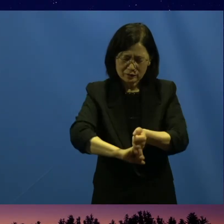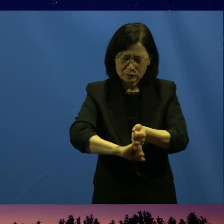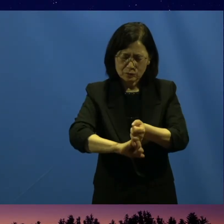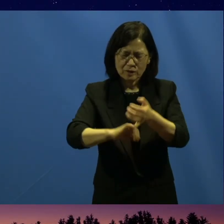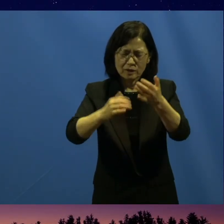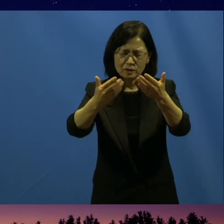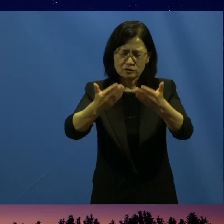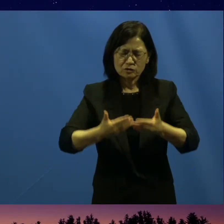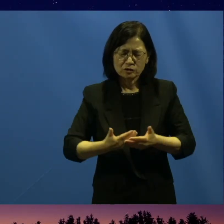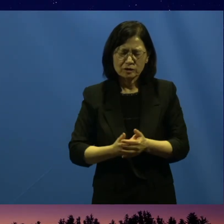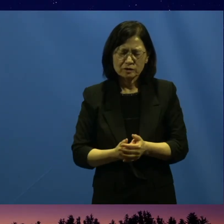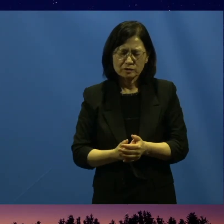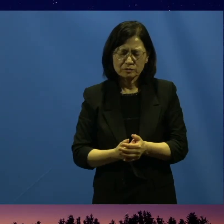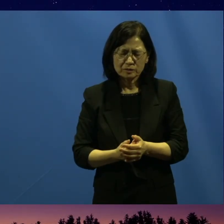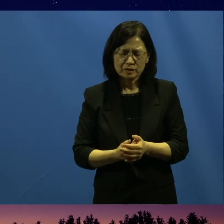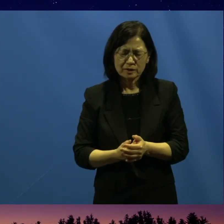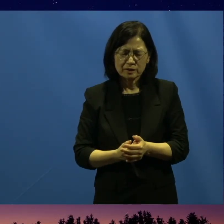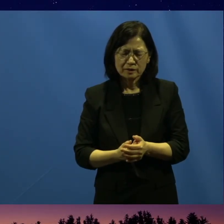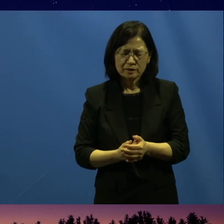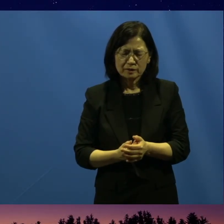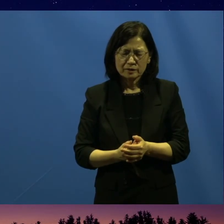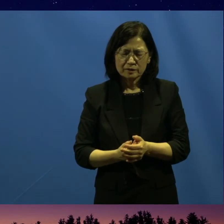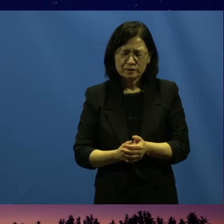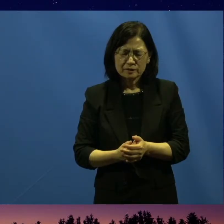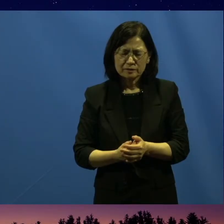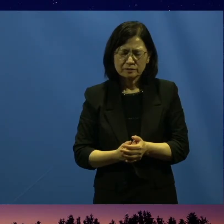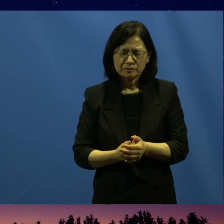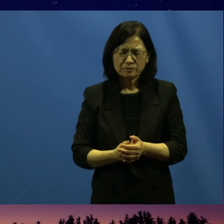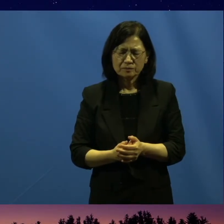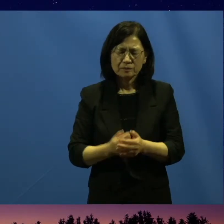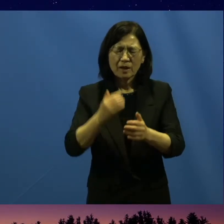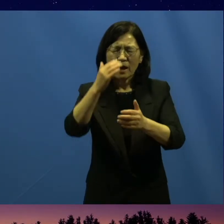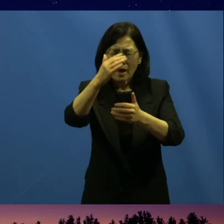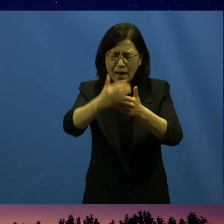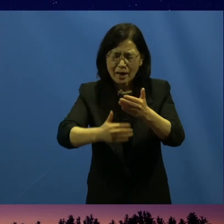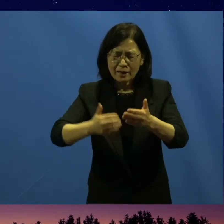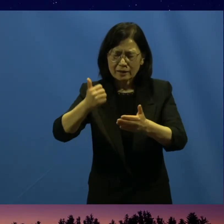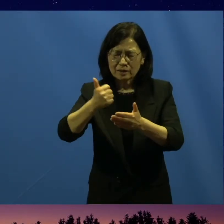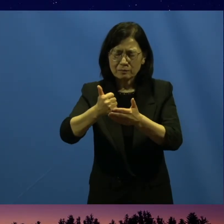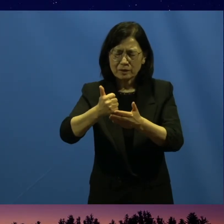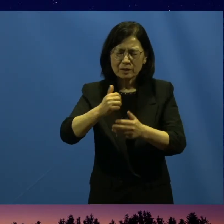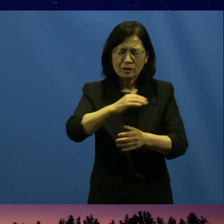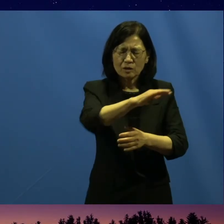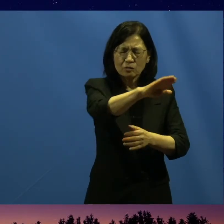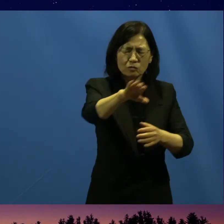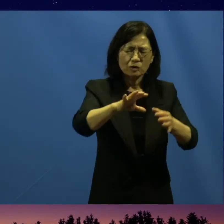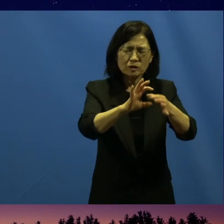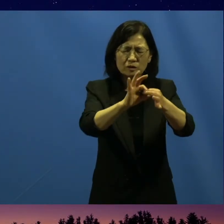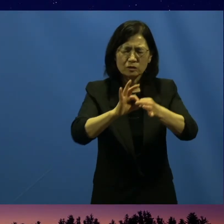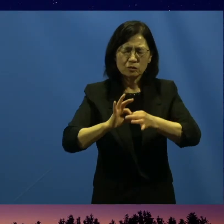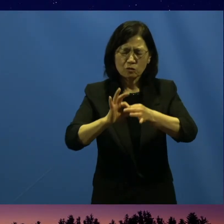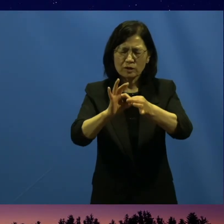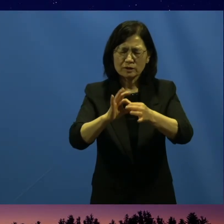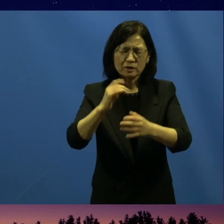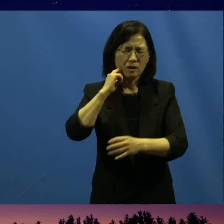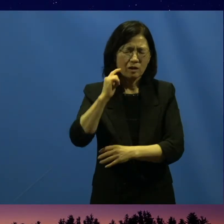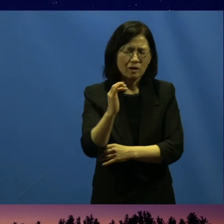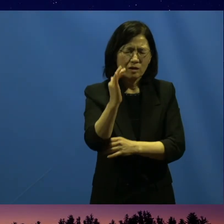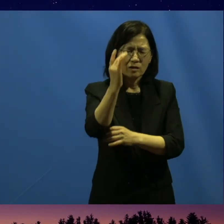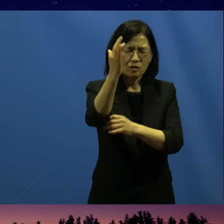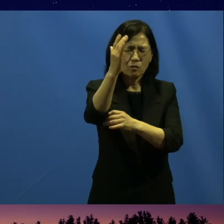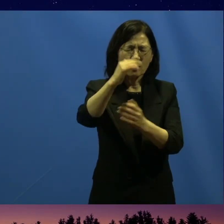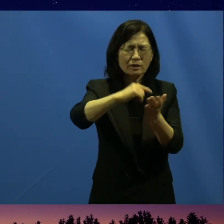수 없게 하는 이유는 우리를 구속하신 그 하나님이 우리를 통해 당신의 영광을 드러내시기를